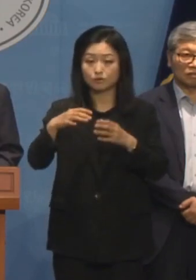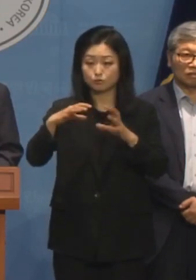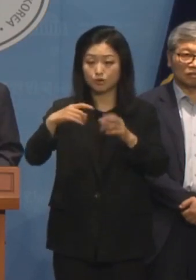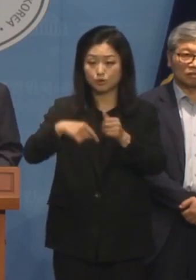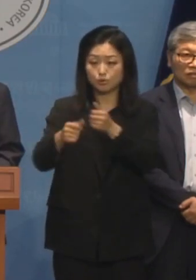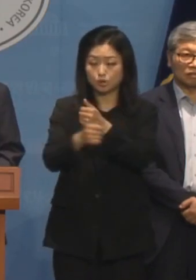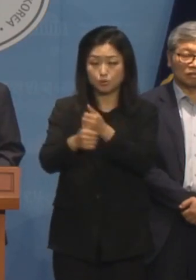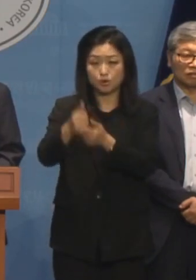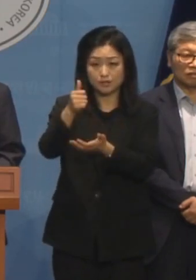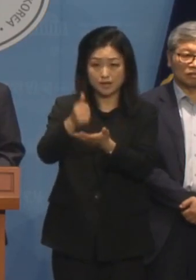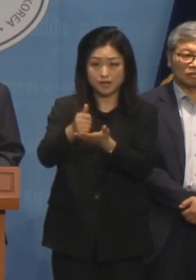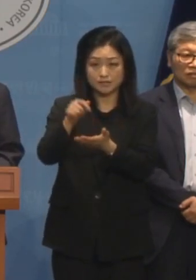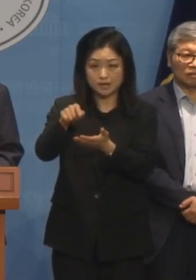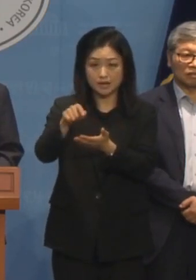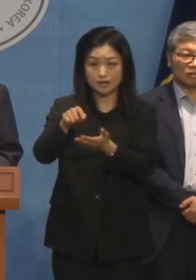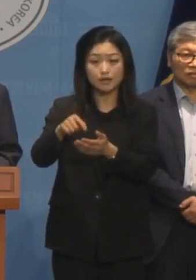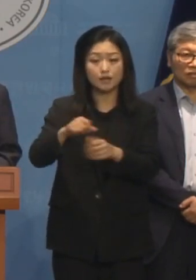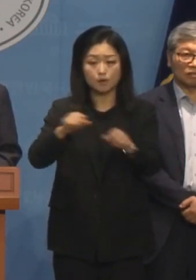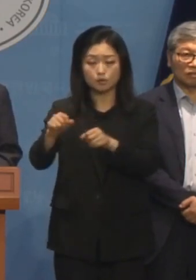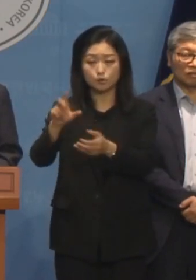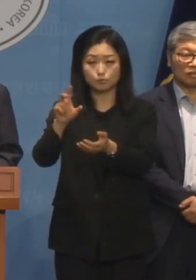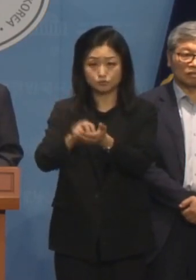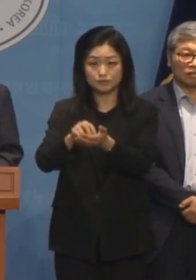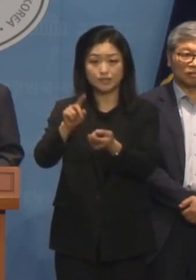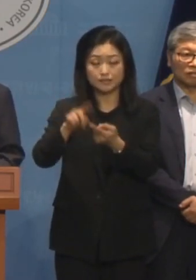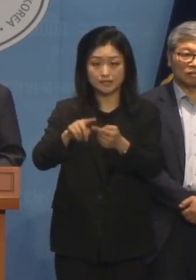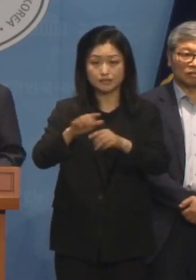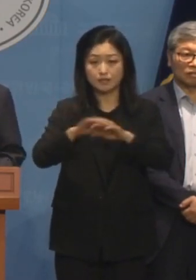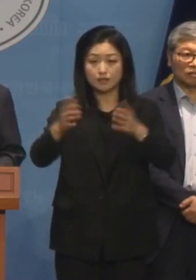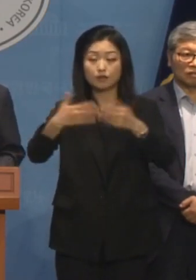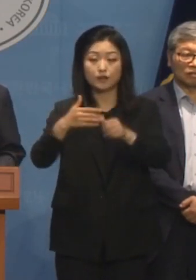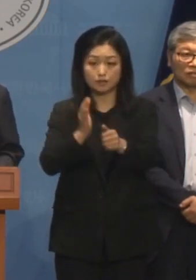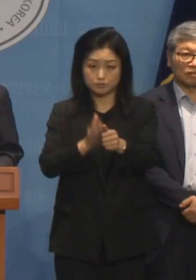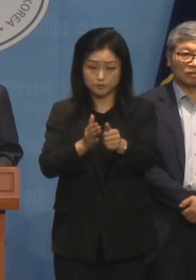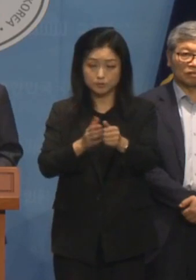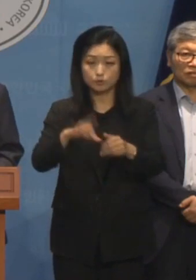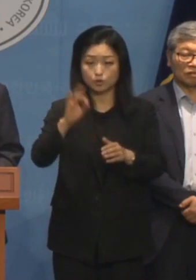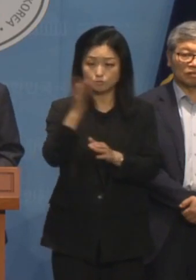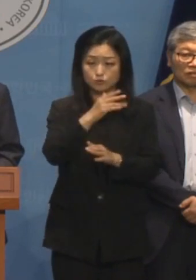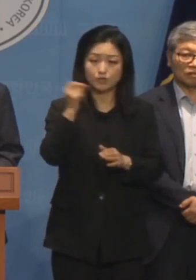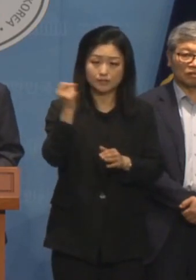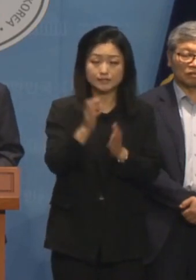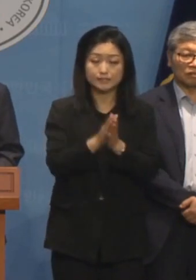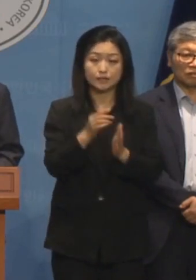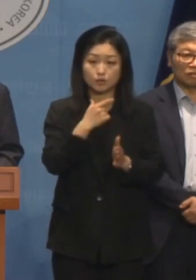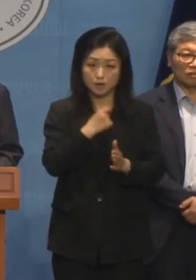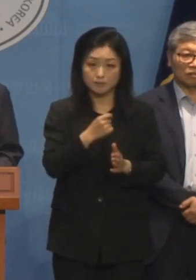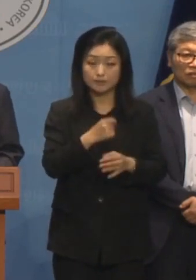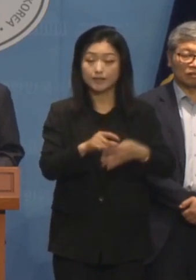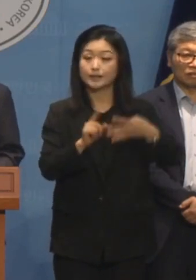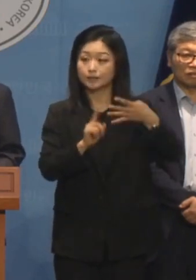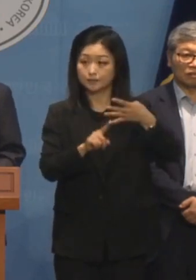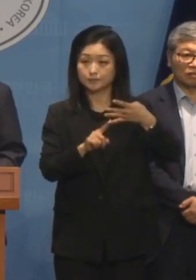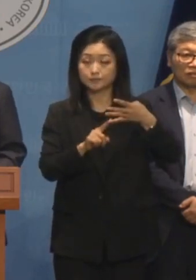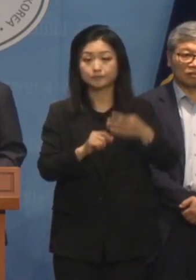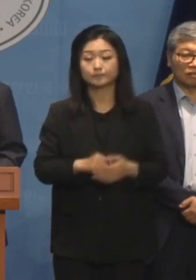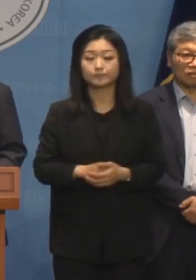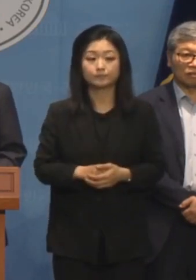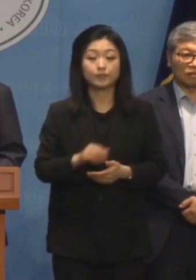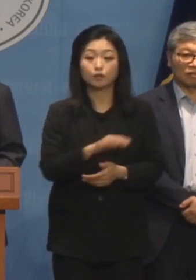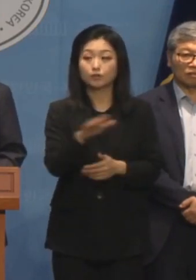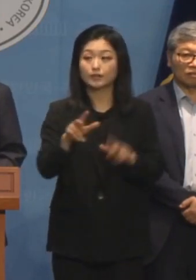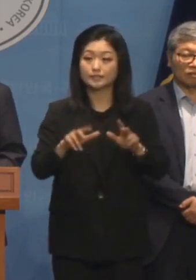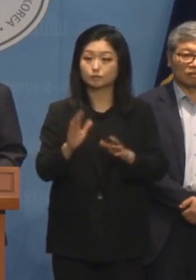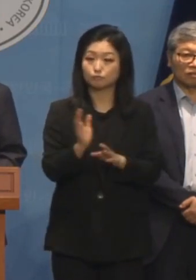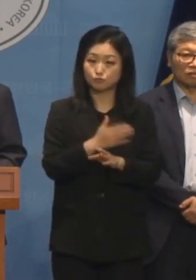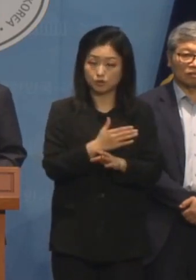복귀하고 다시 처음부터 제대로 시작하도록 해 주시기를 호소합니다. 4. 이렇게 하겠습니다. 우리는